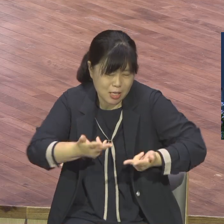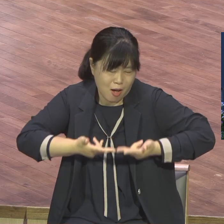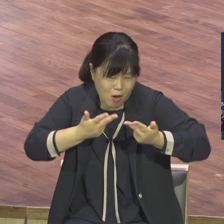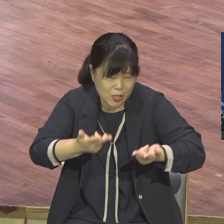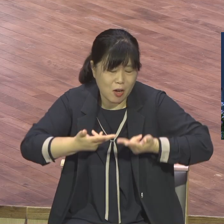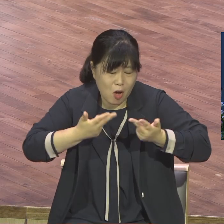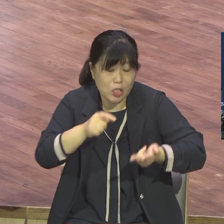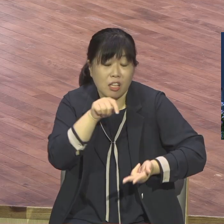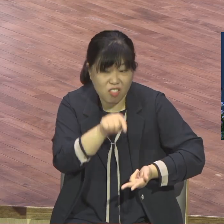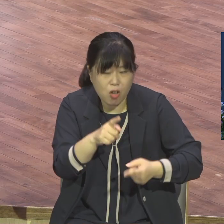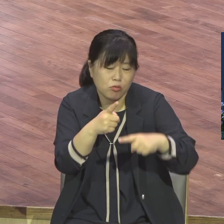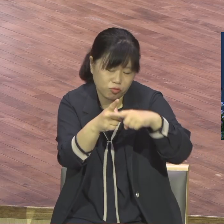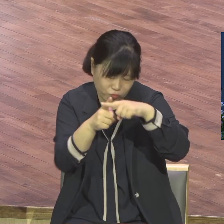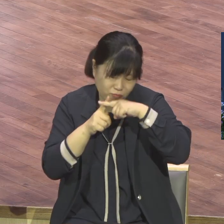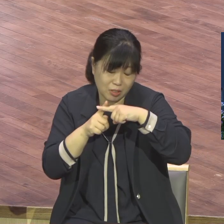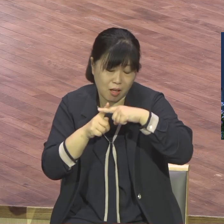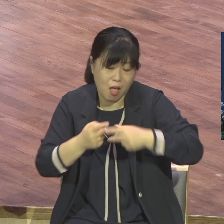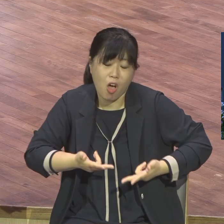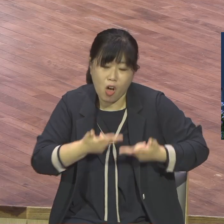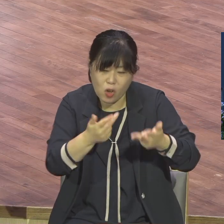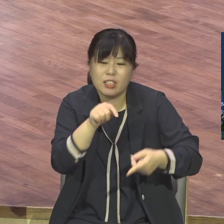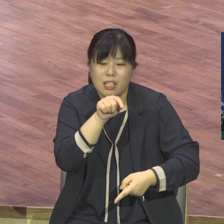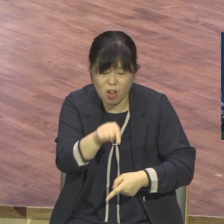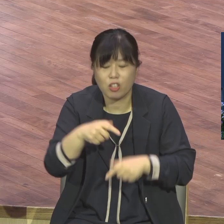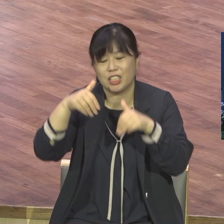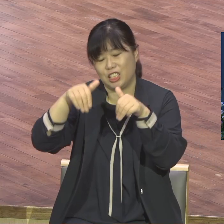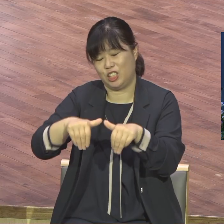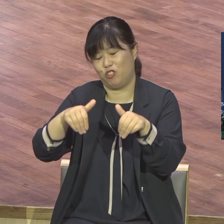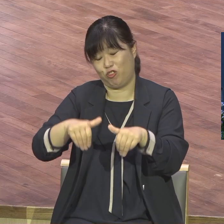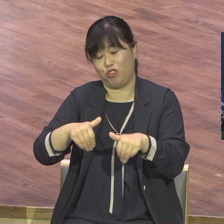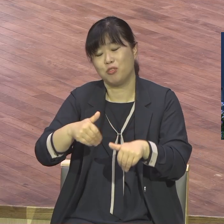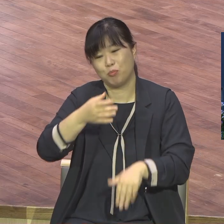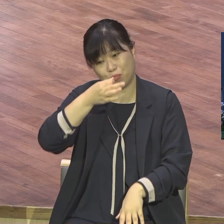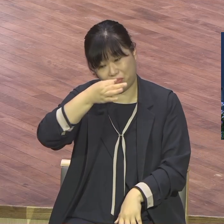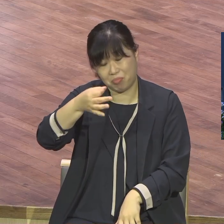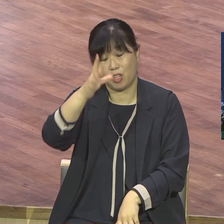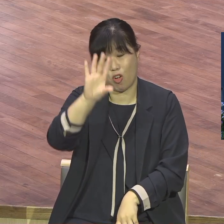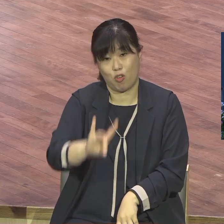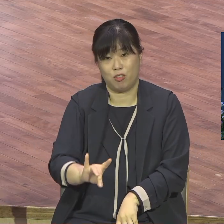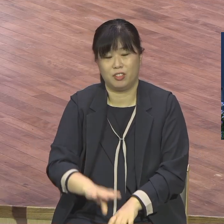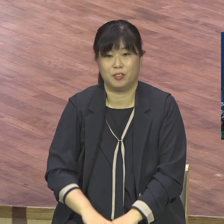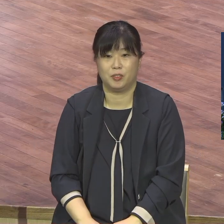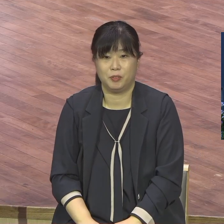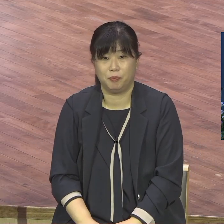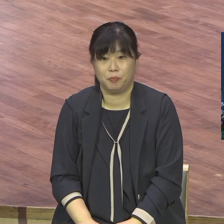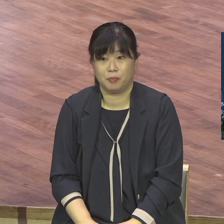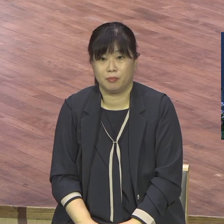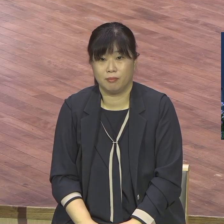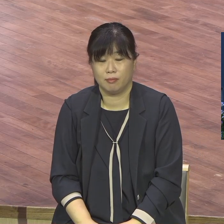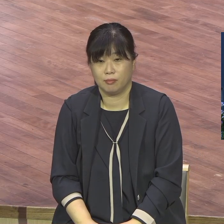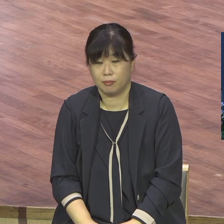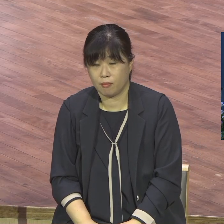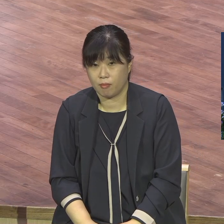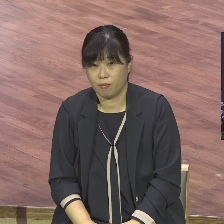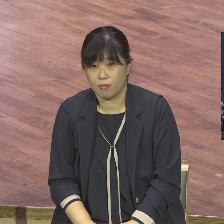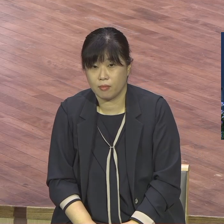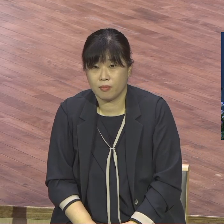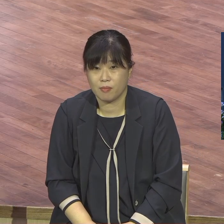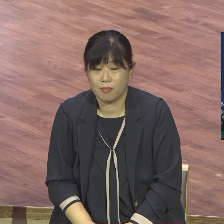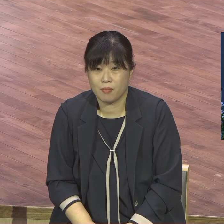70년에서는요 제사장들과 레위인들의 사역을 나타내는데 주로 사용했습니다. 사도 바울은 이 하나님의 사역을